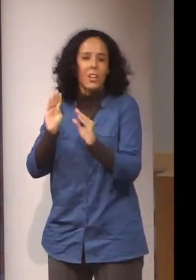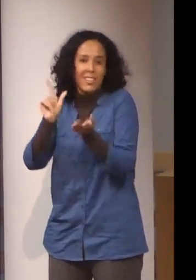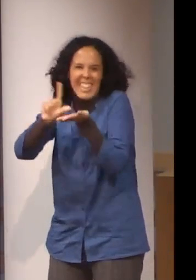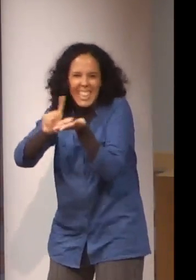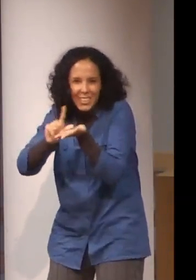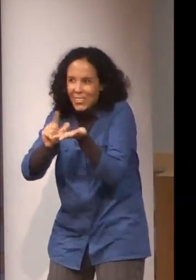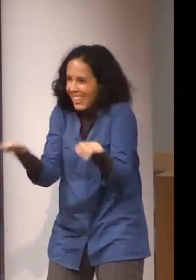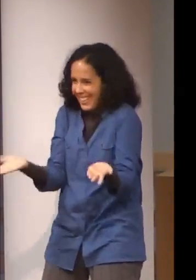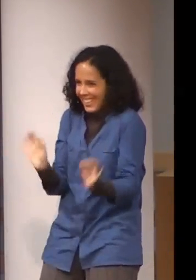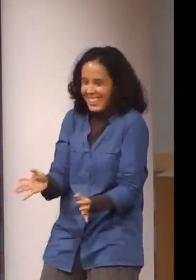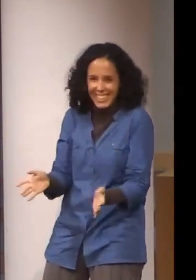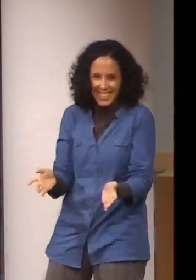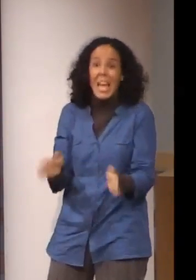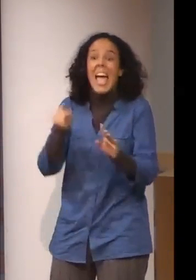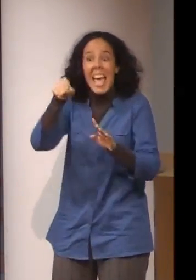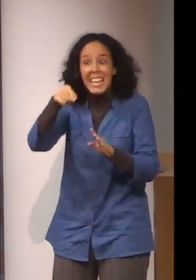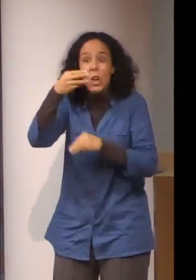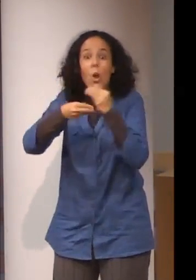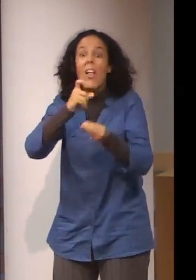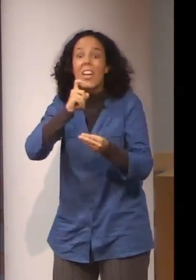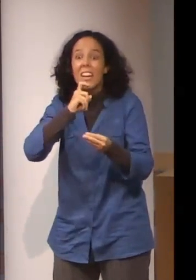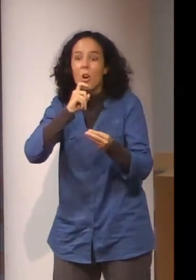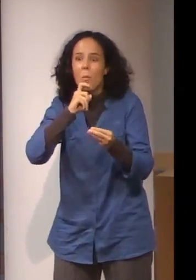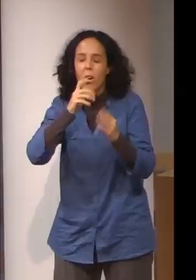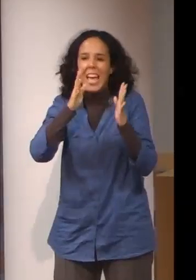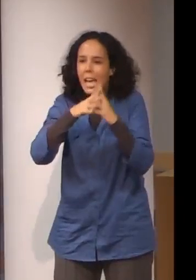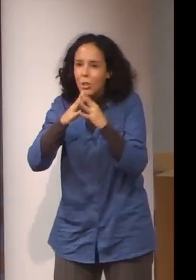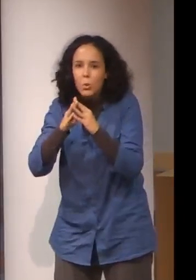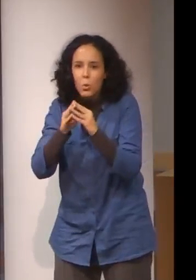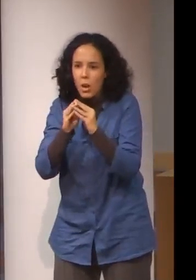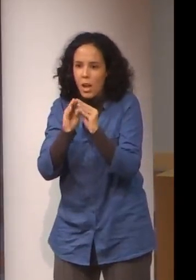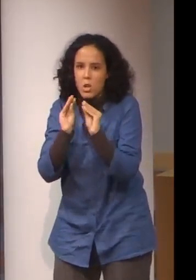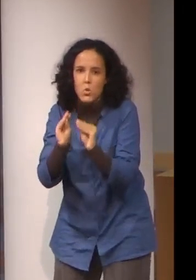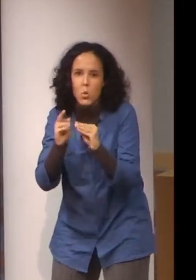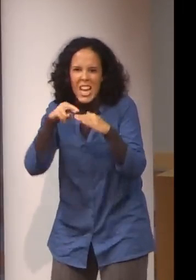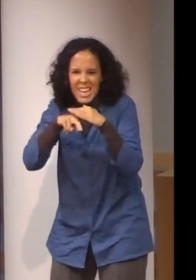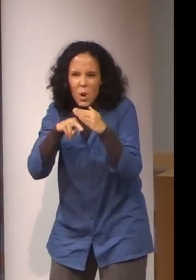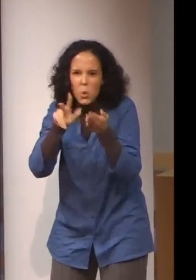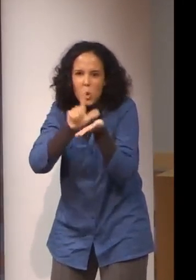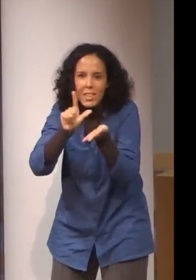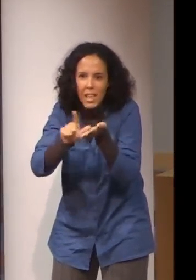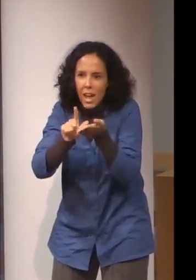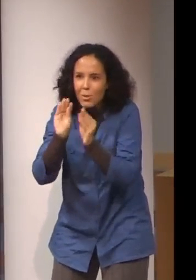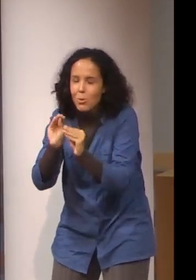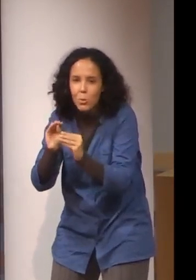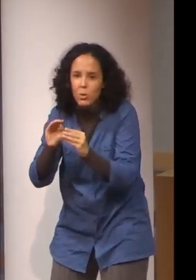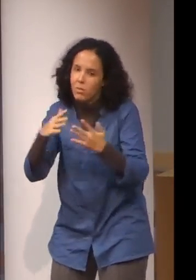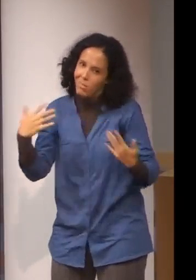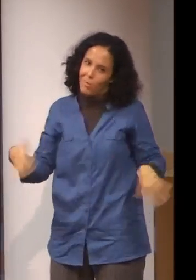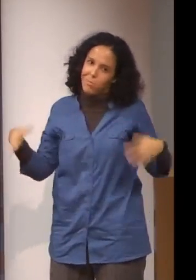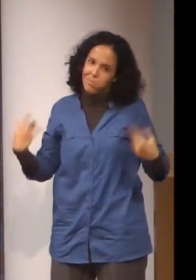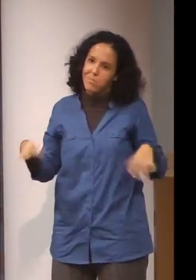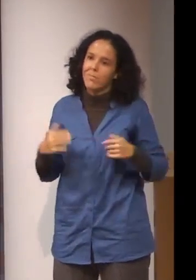de logopeda. Pues estas anécdotas son propias de la lengua, de la literatura de la lengua de signos, que vienen recogidas con sus registros,